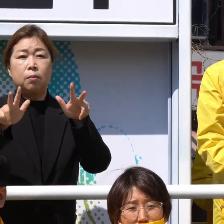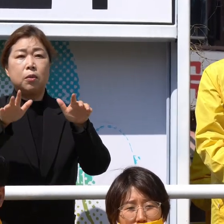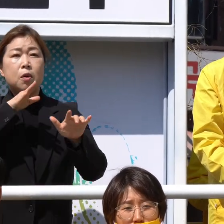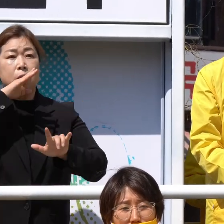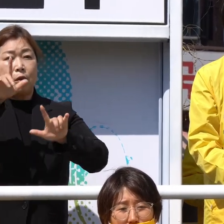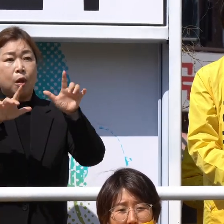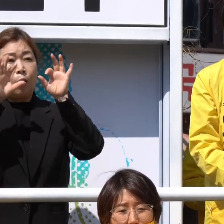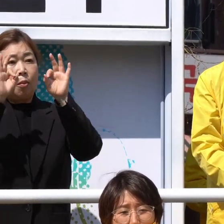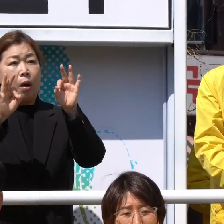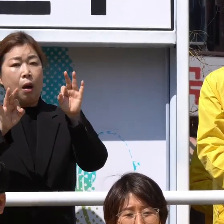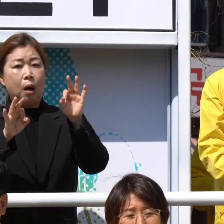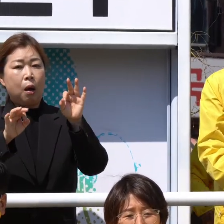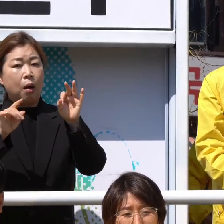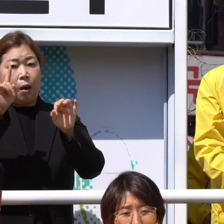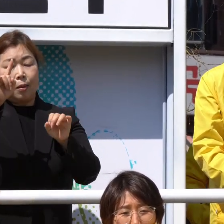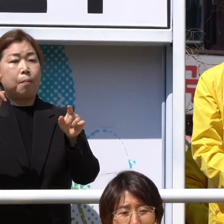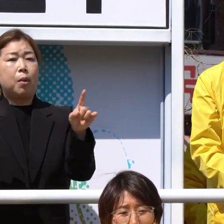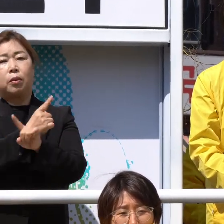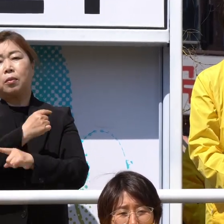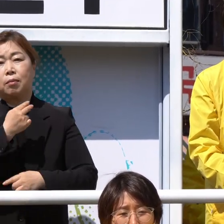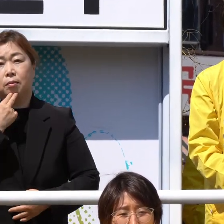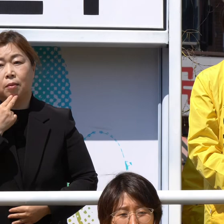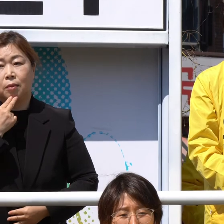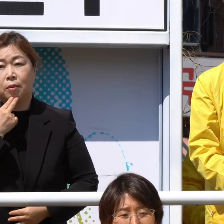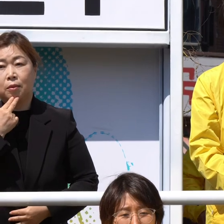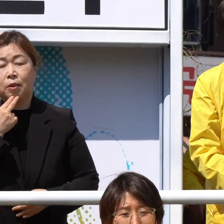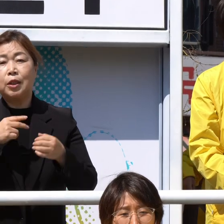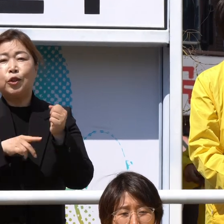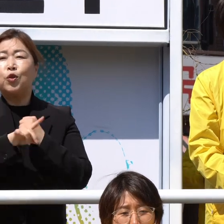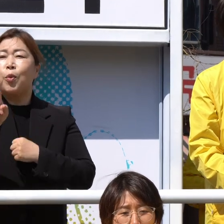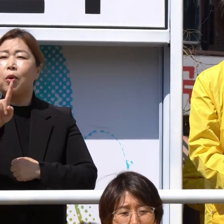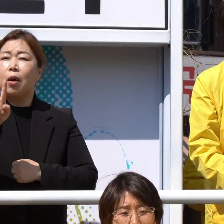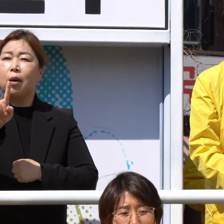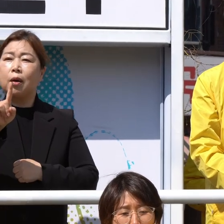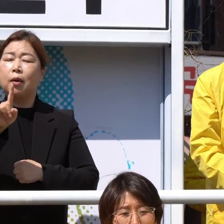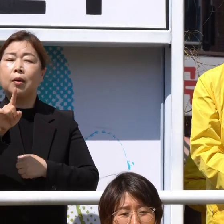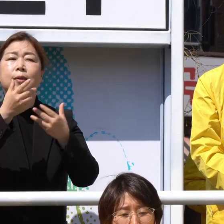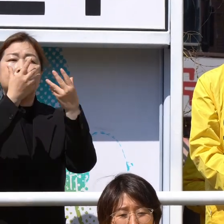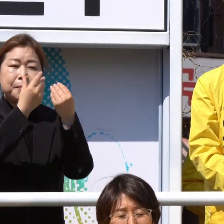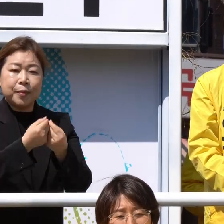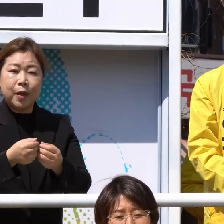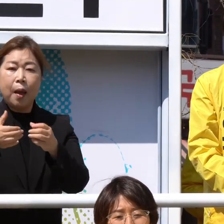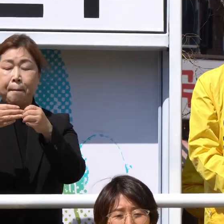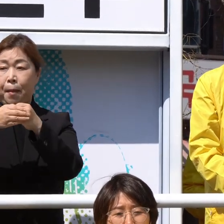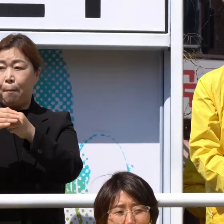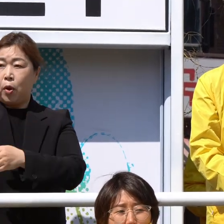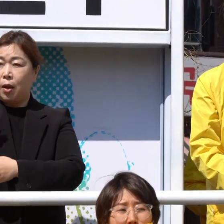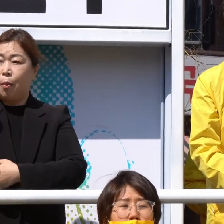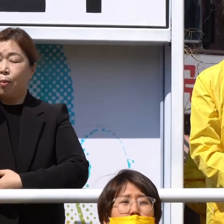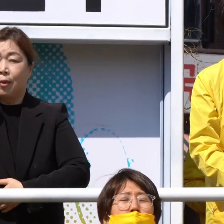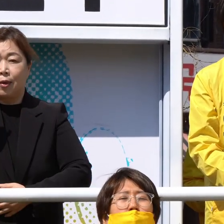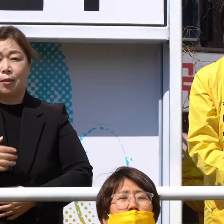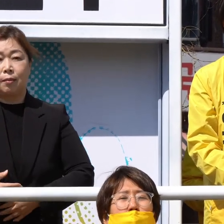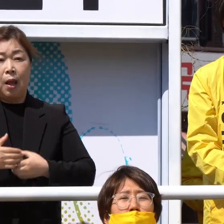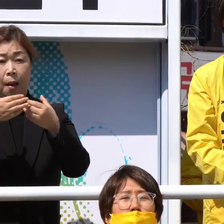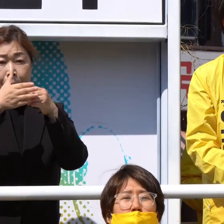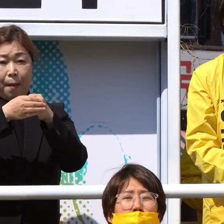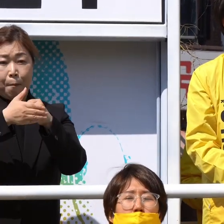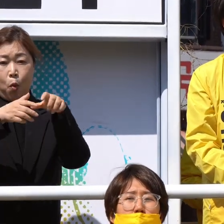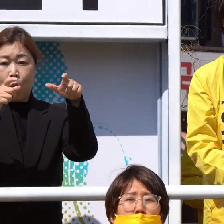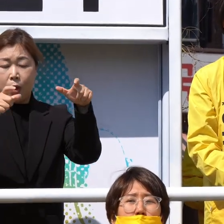현실은 하나도 안 바뀌는지 아십니까? 마포 얘기를 한번 해보겠습니다. 마포가